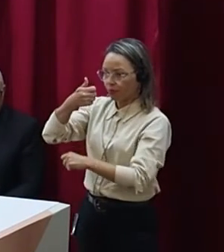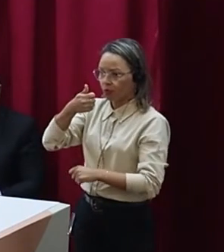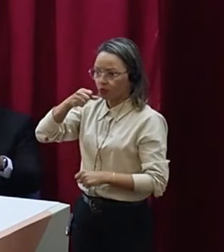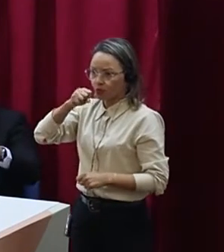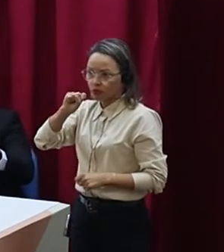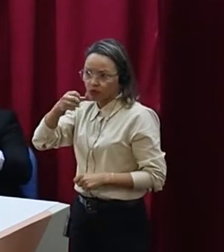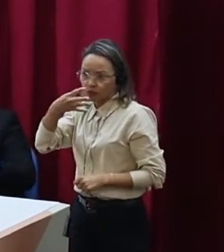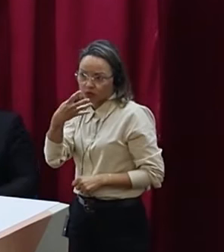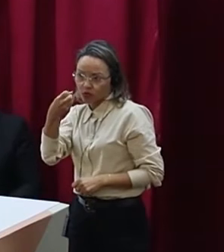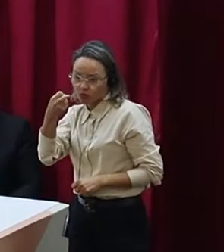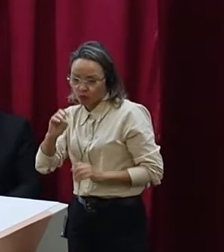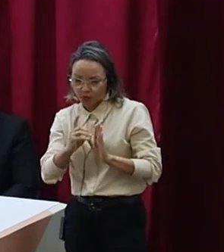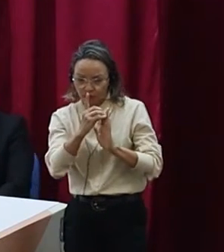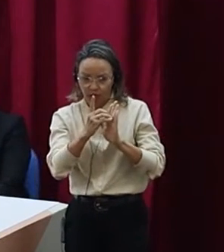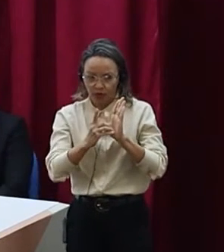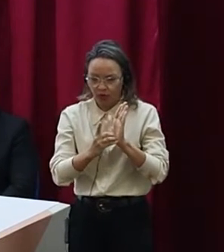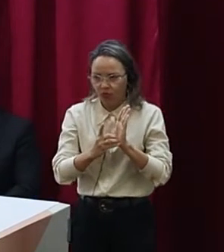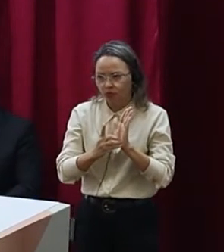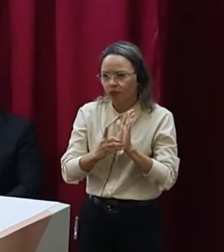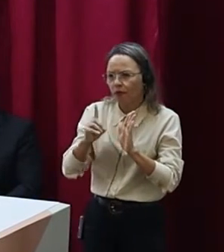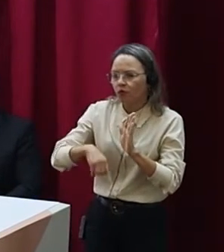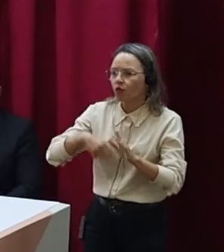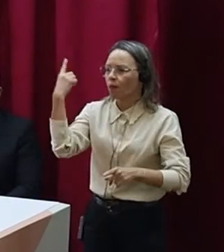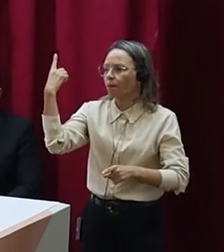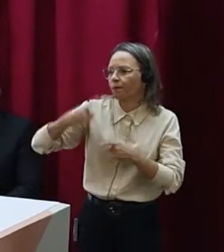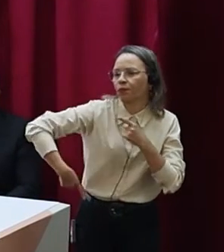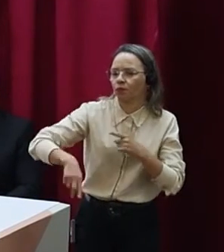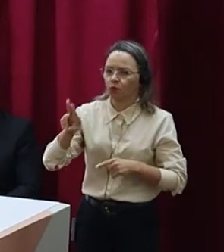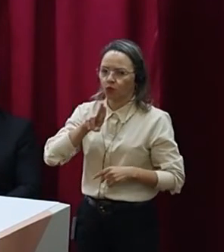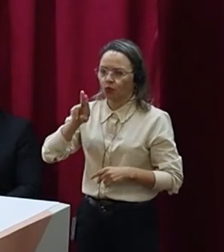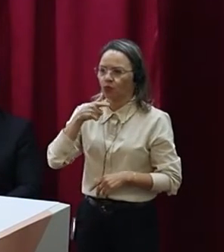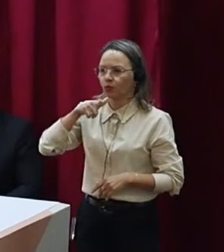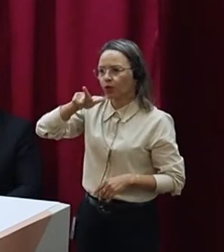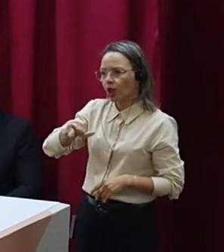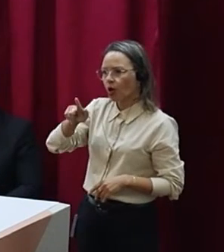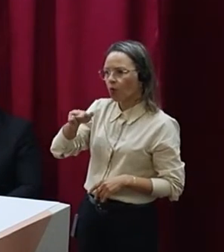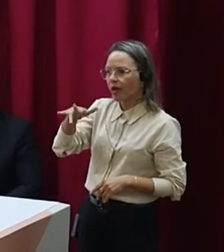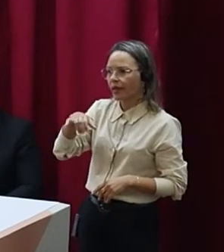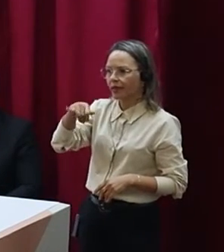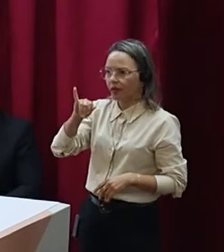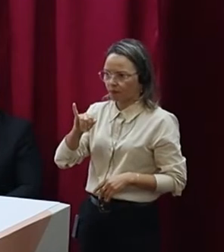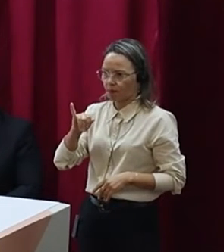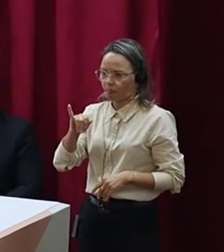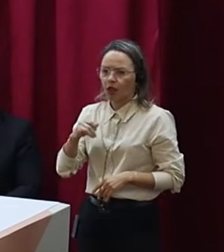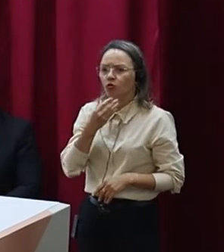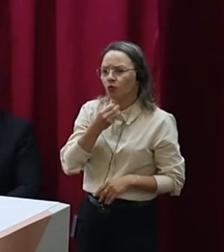decreto prácticamente se prohibió el uso del guaraní. Los nombres guaraníes tenían que ser